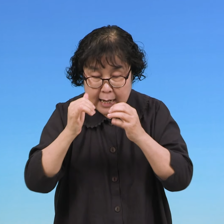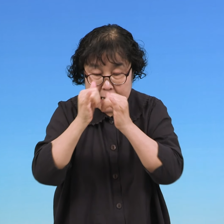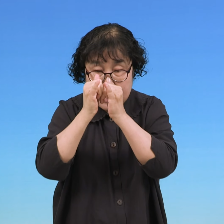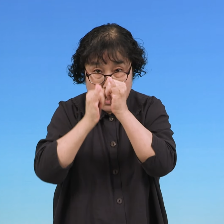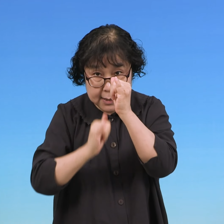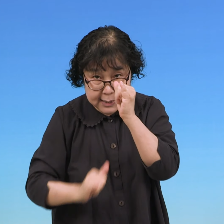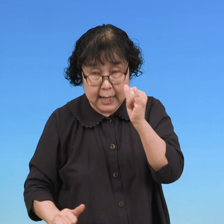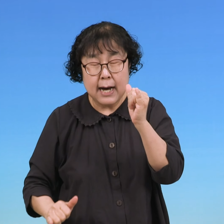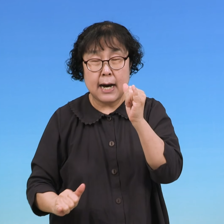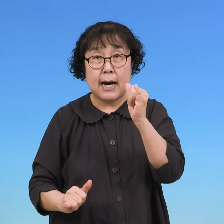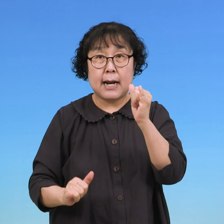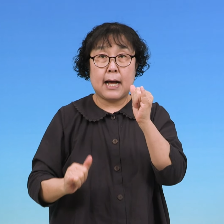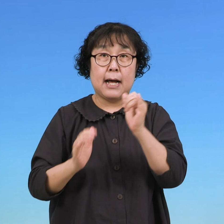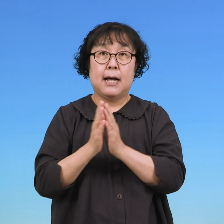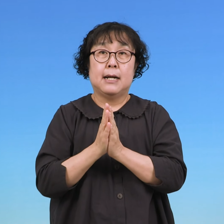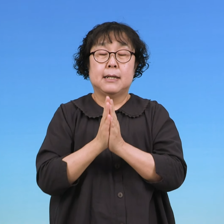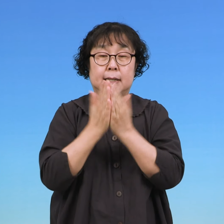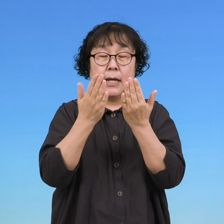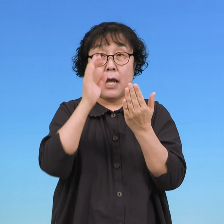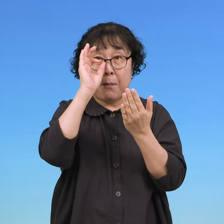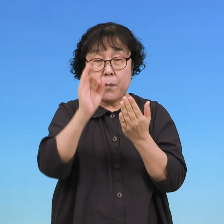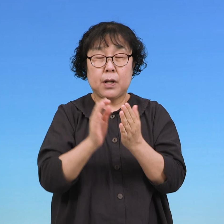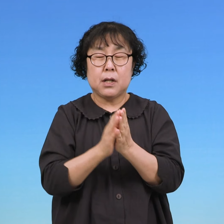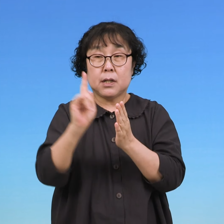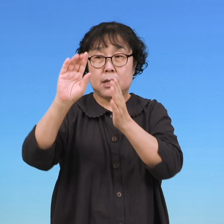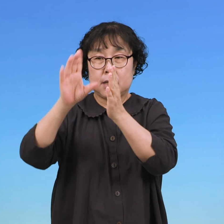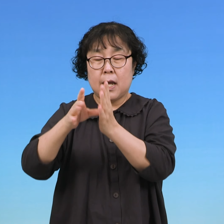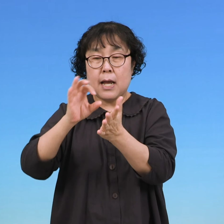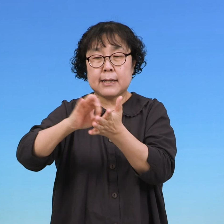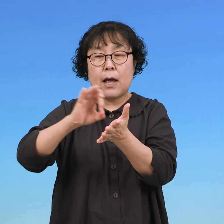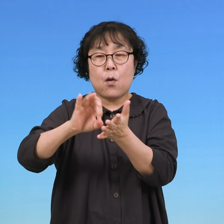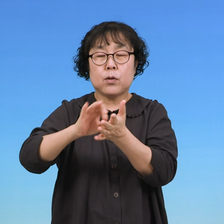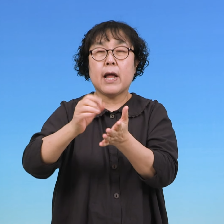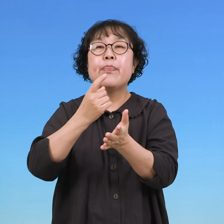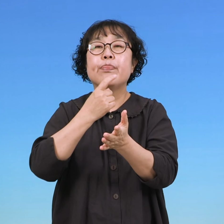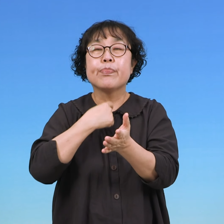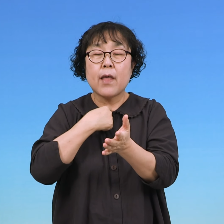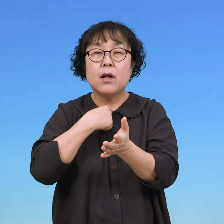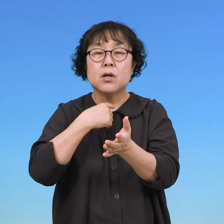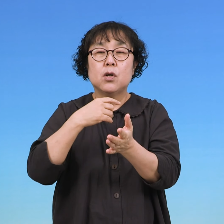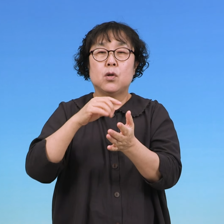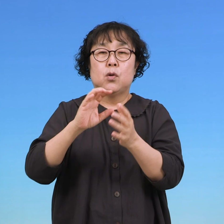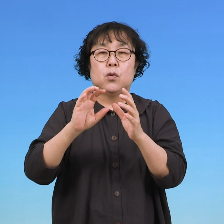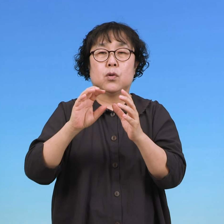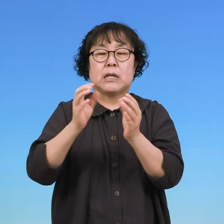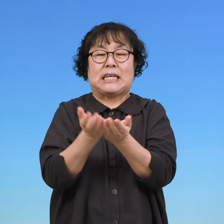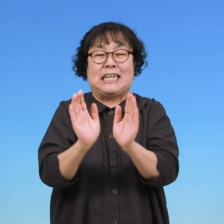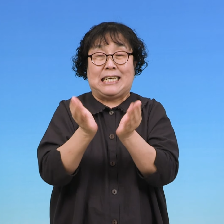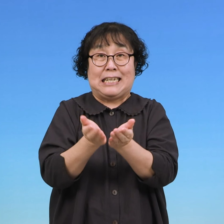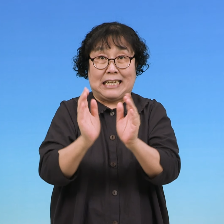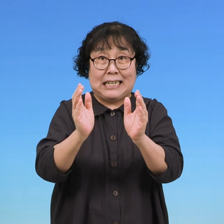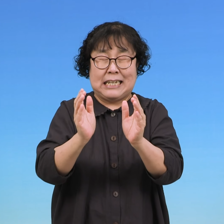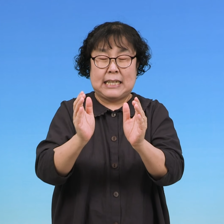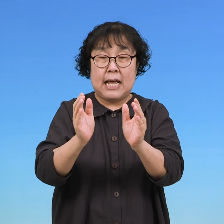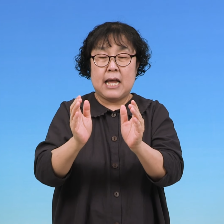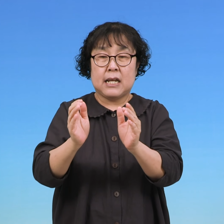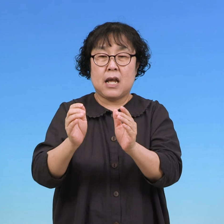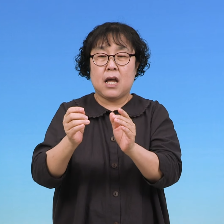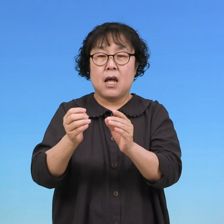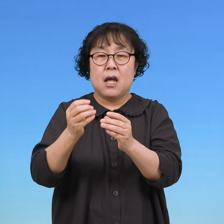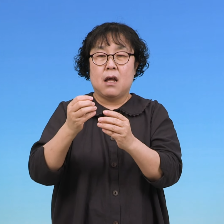당시에 사용되던 이제 도자기 이제 이런 유물들이 나오지 않습니까? 그 당시에 사용되던 도자기 파편을 보면은요,